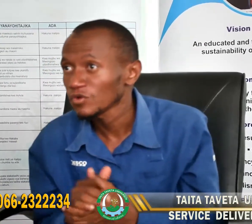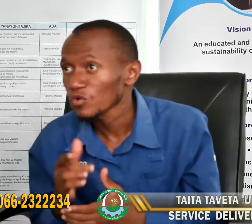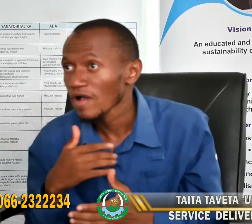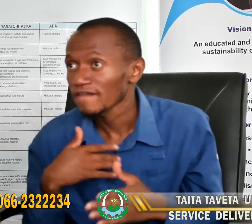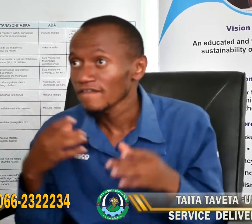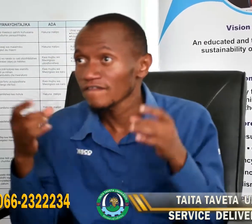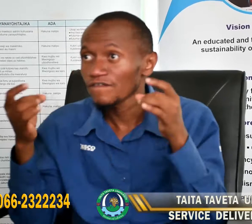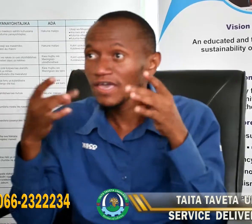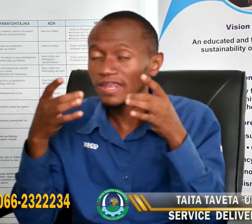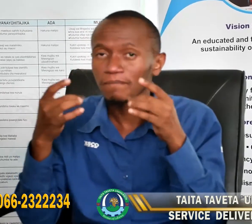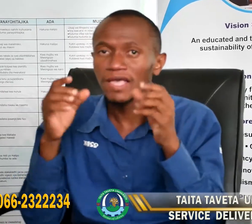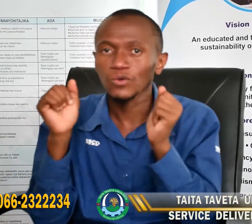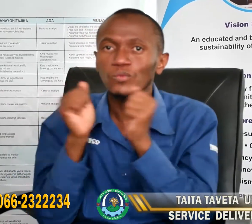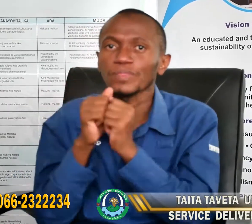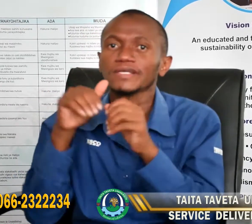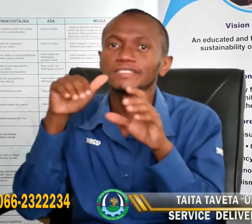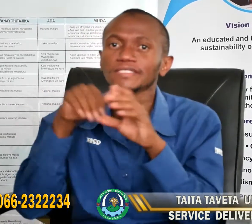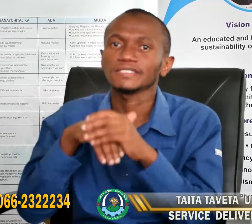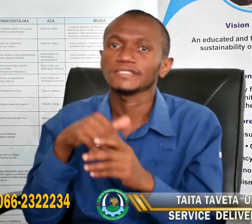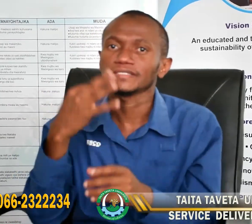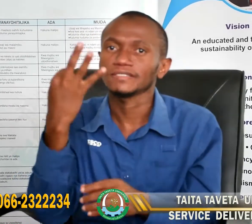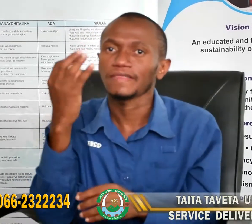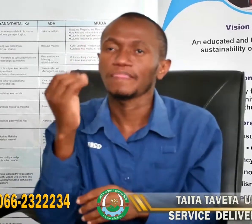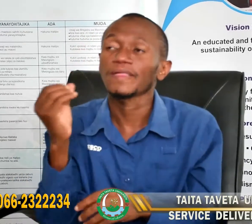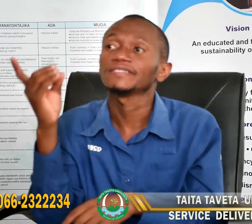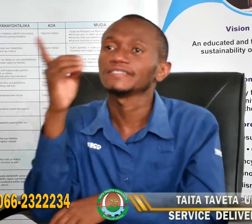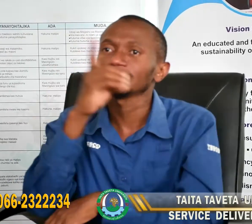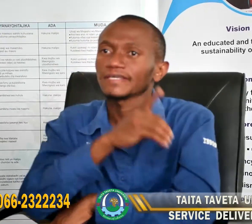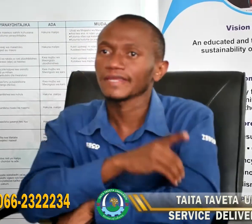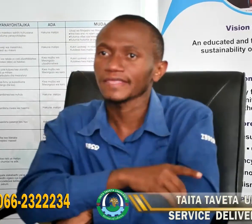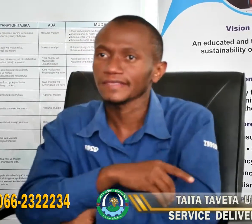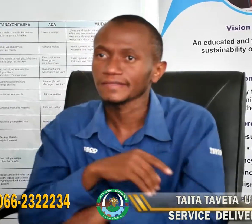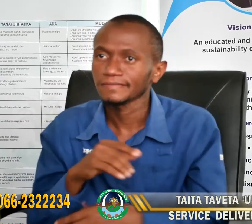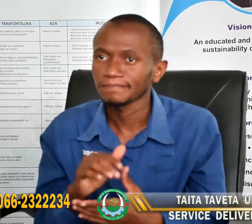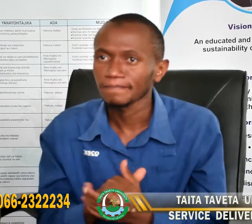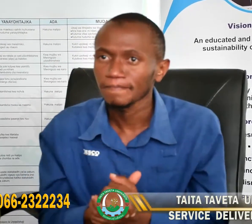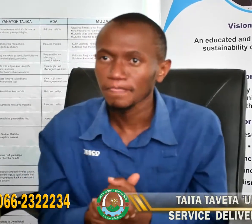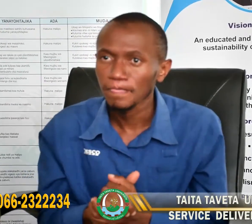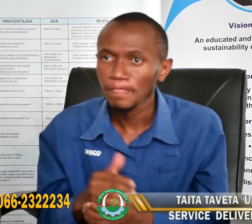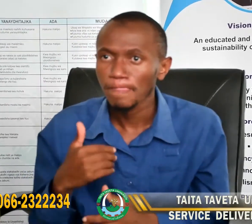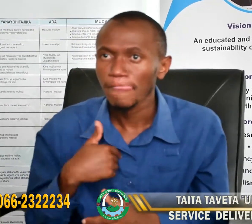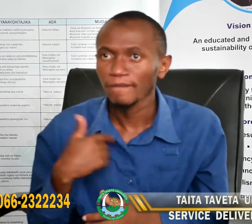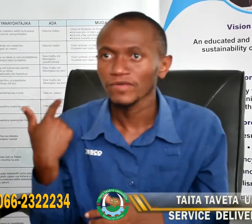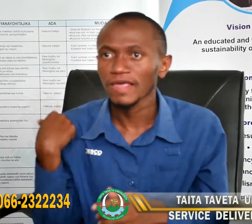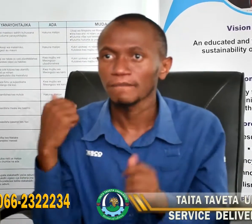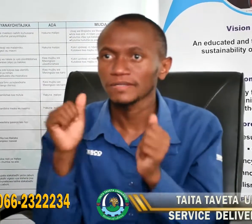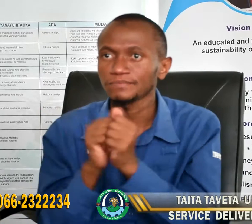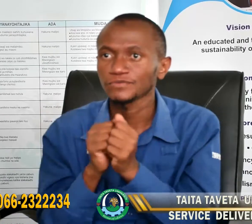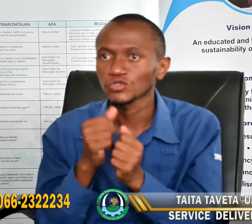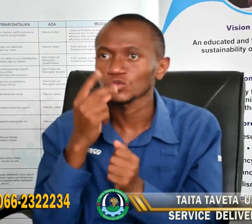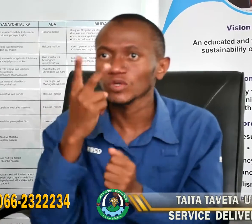nyenzo za ununuzi na fomu ya mahitaji kutoka ofisi